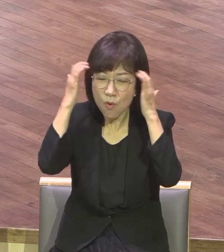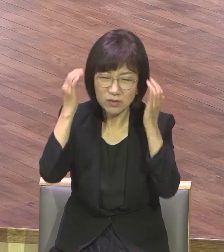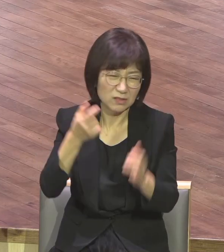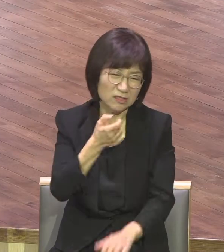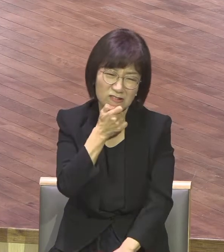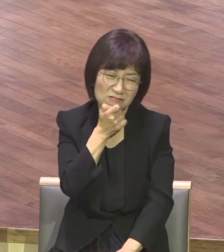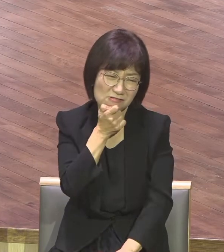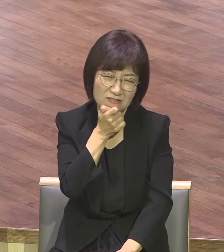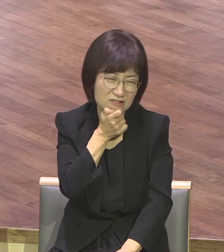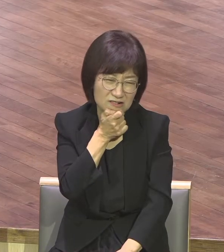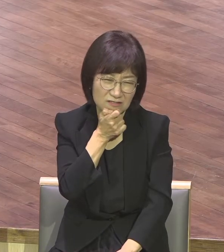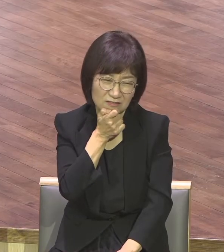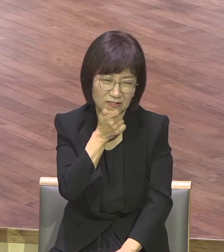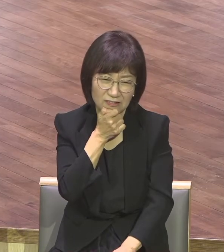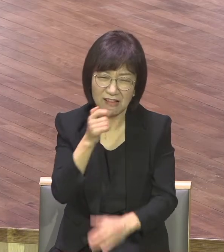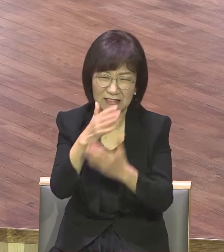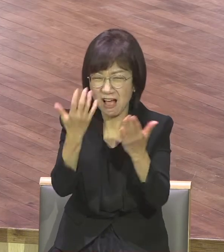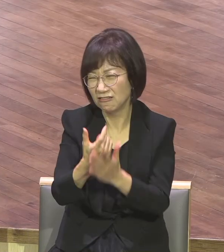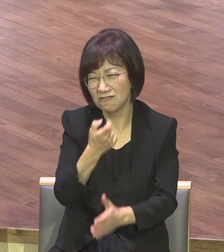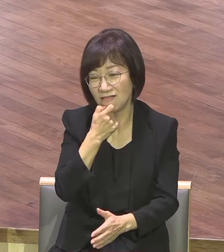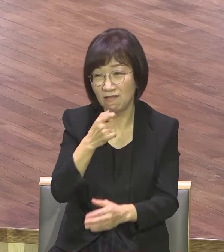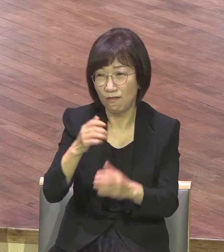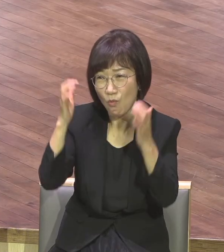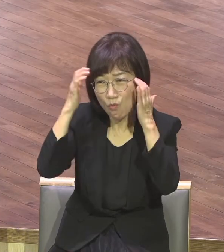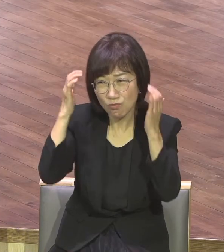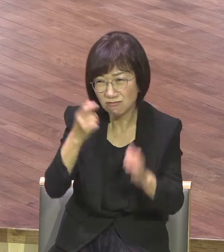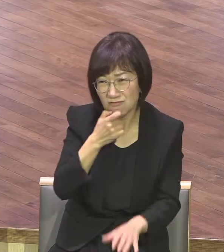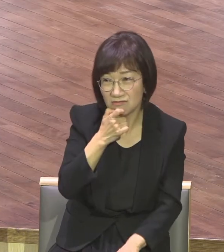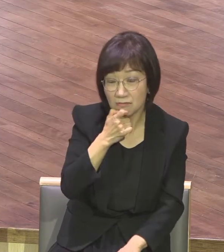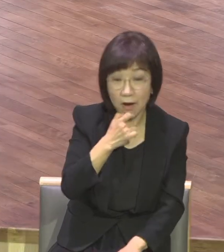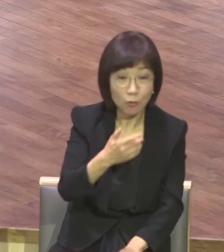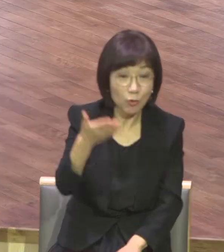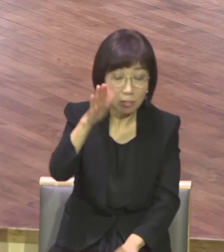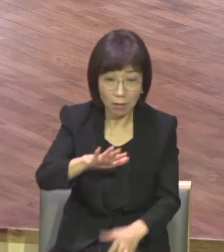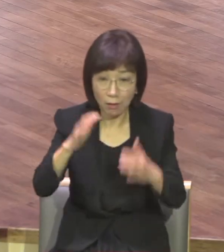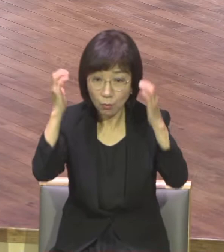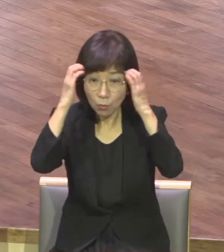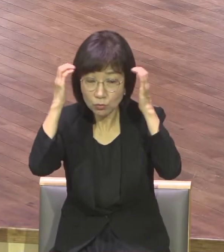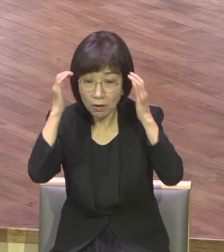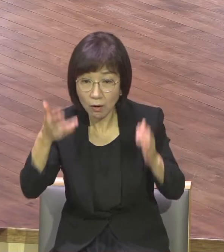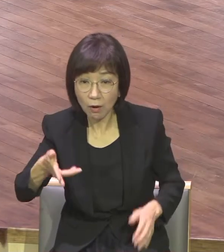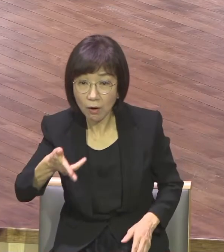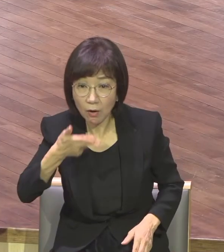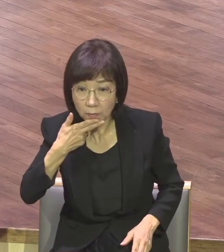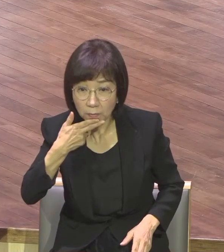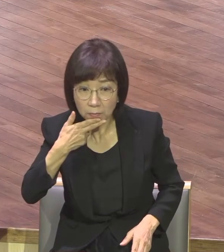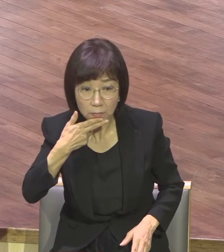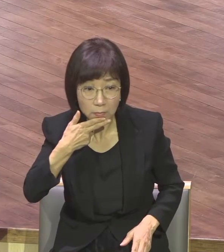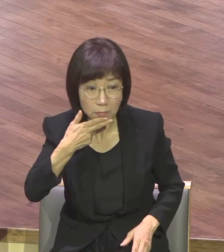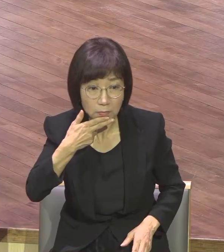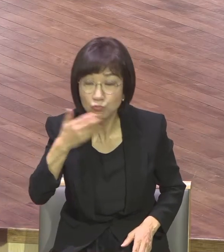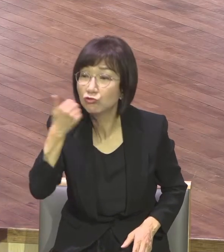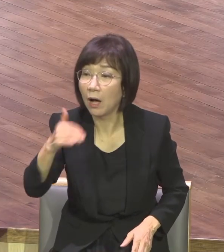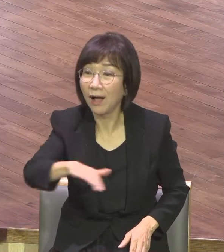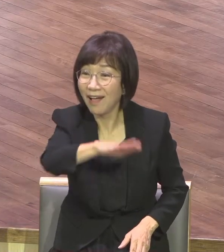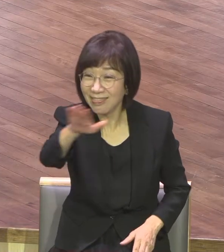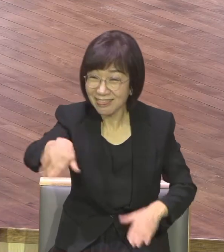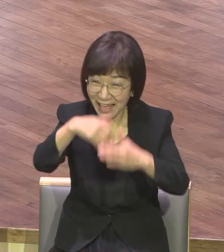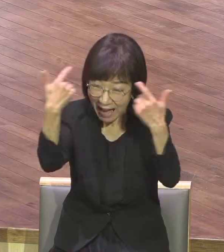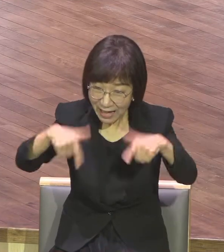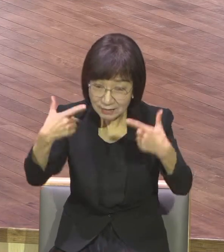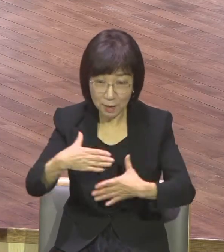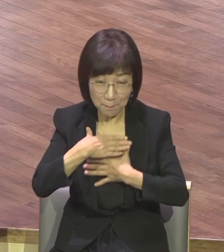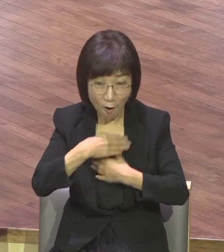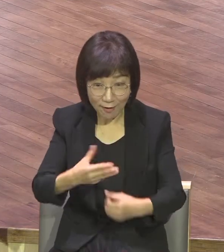없어요. 고통 원하지 않습니다. 원하지 않습니다. 그런데 고통이 없는 삶이 없다니까요.